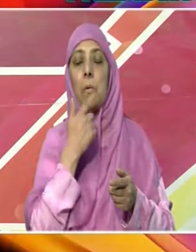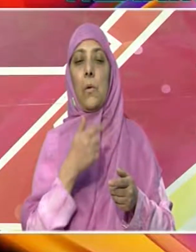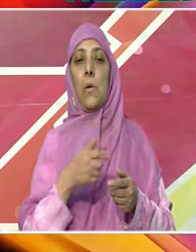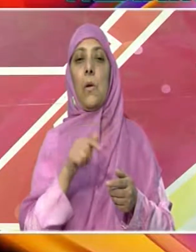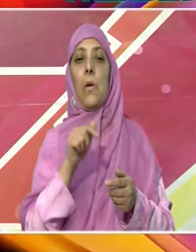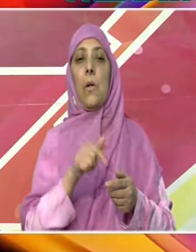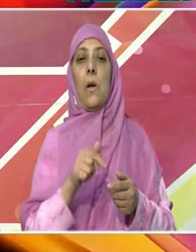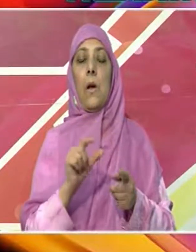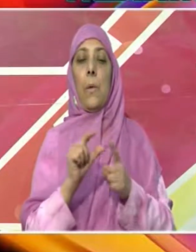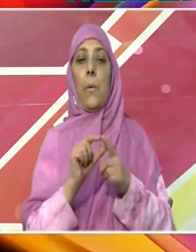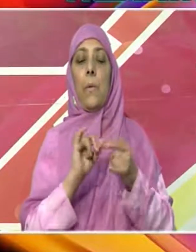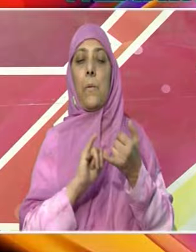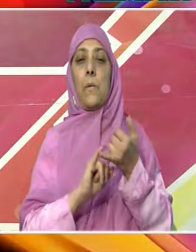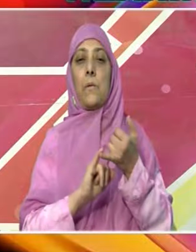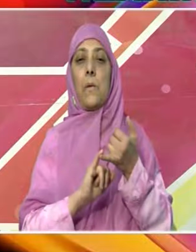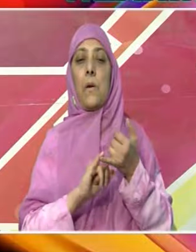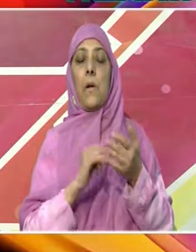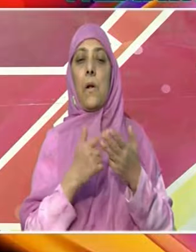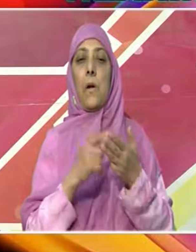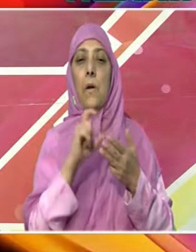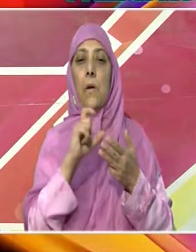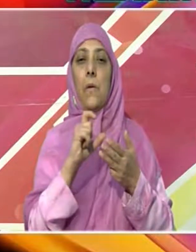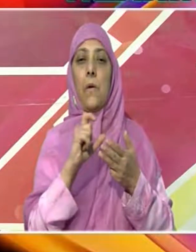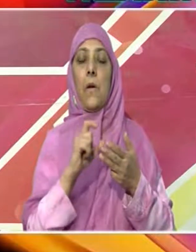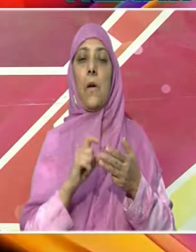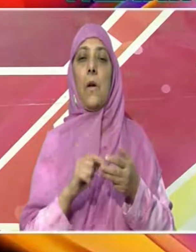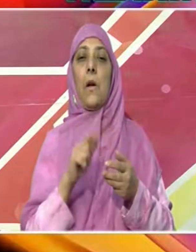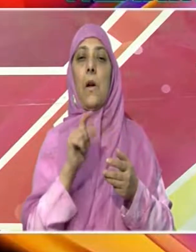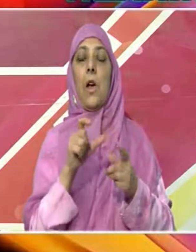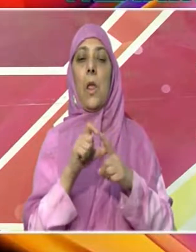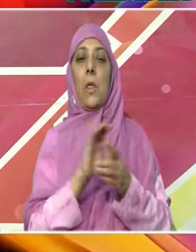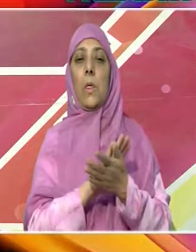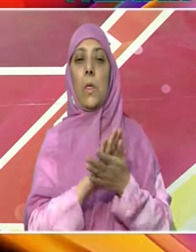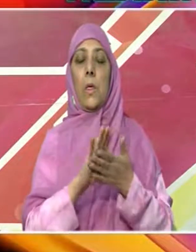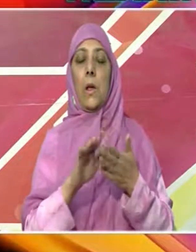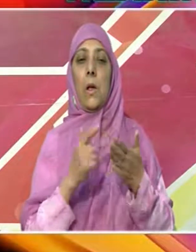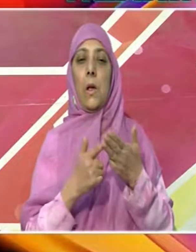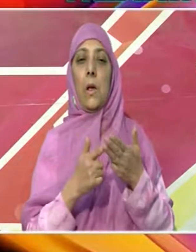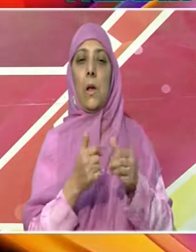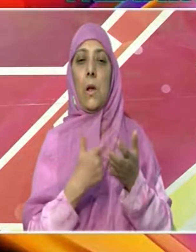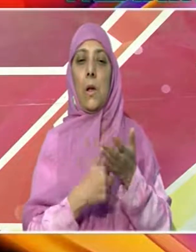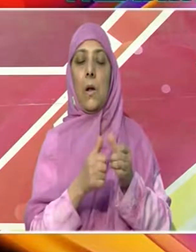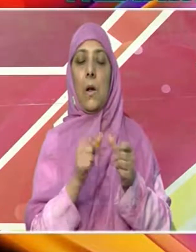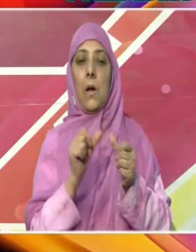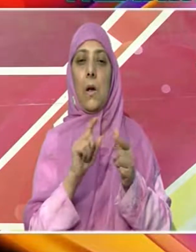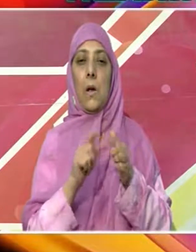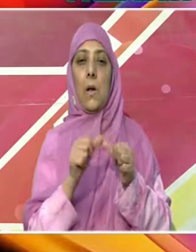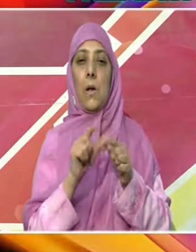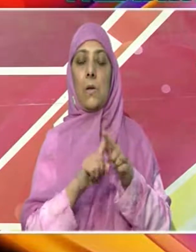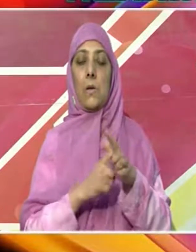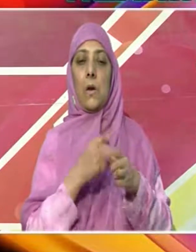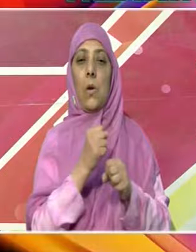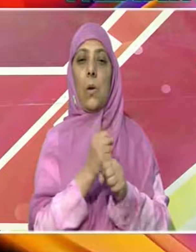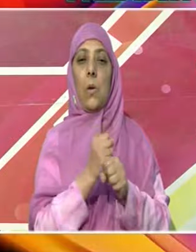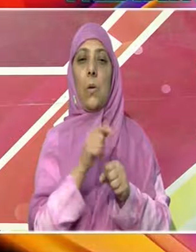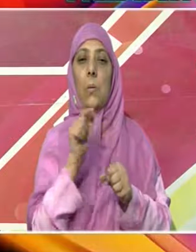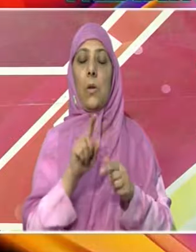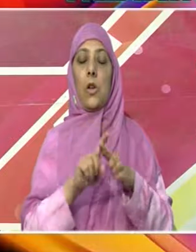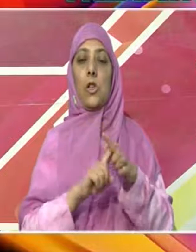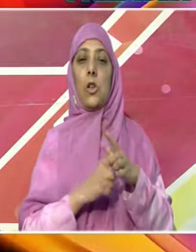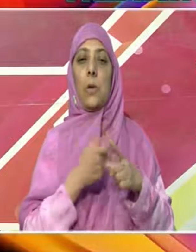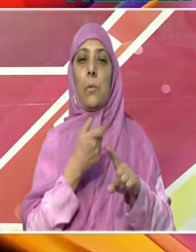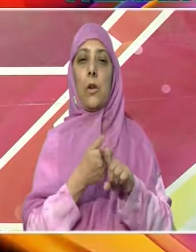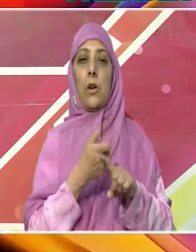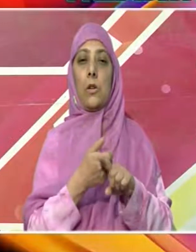के प्रिंसिपल सेक्रेटरी धीरज गुप्ता ने एक मीटिंग के दौरान जम्मू और